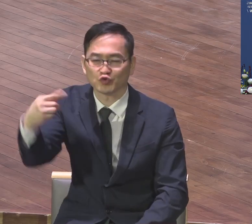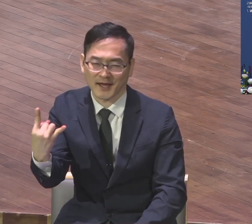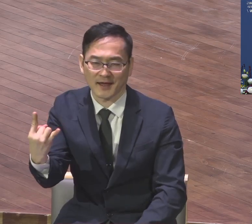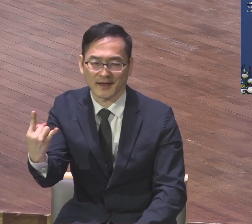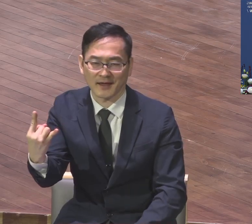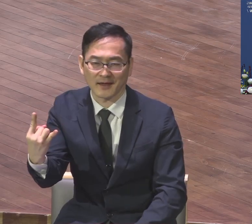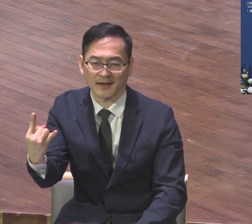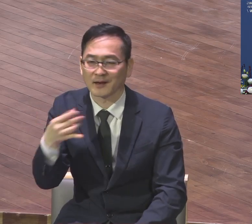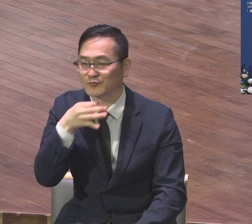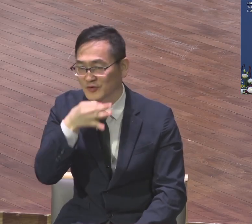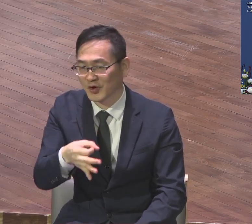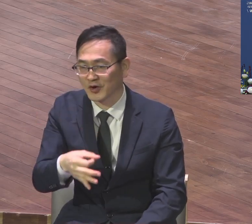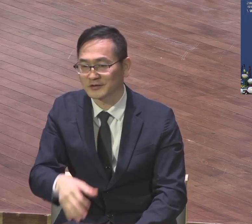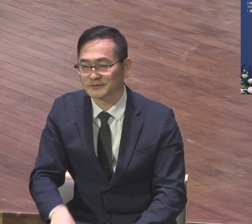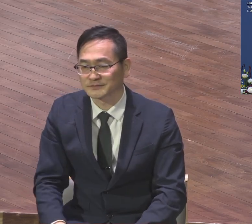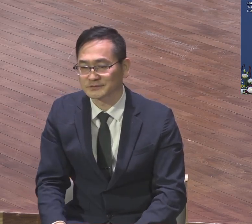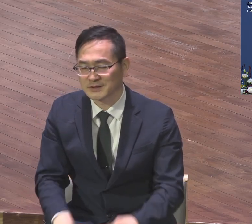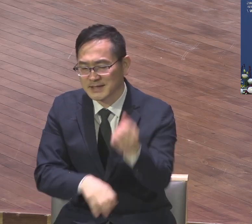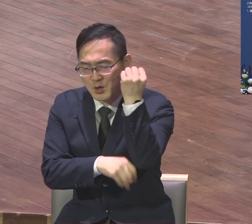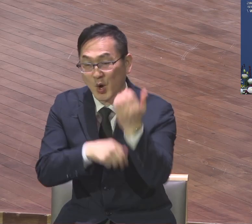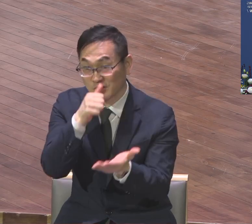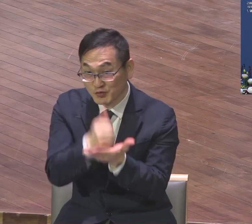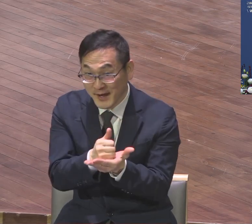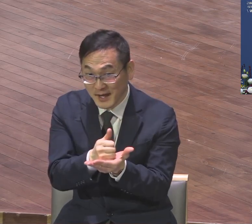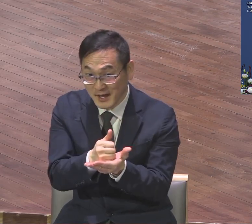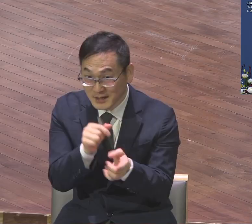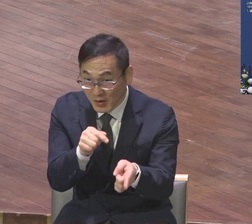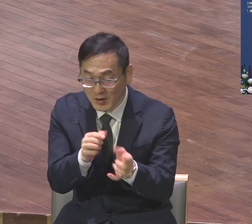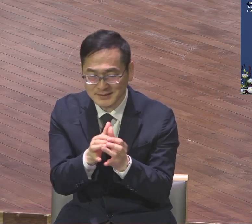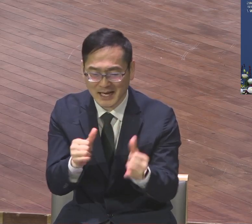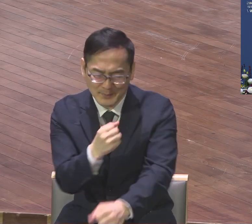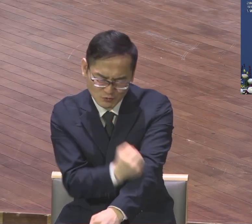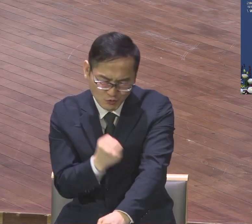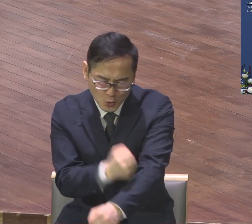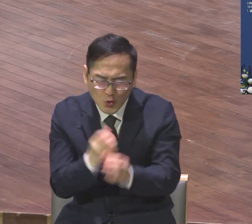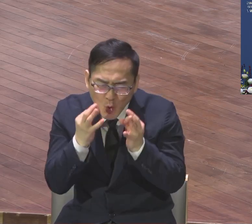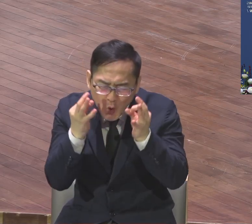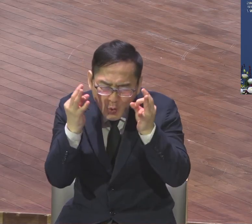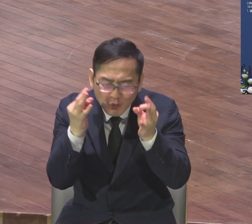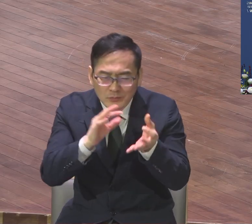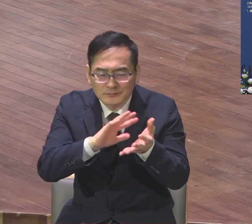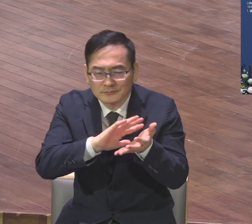원죄는 절대로 인간 노력으로 되는 게 아닙니다.